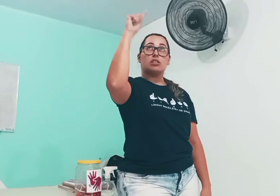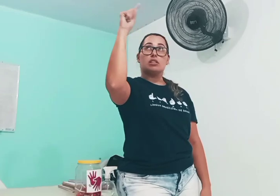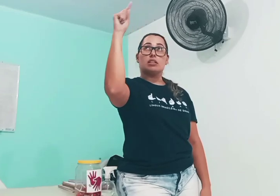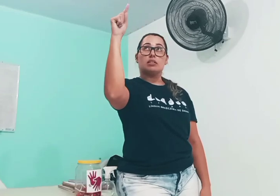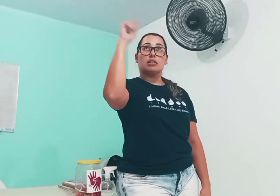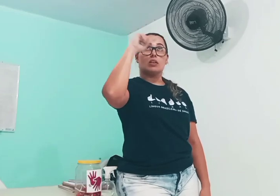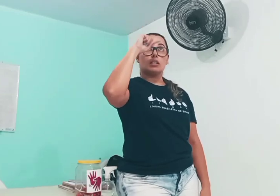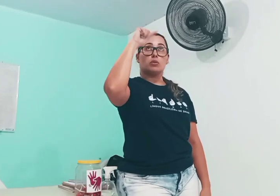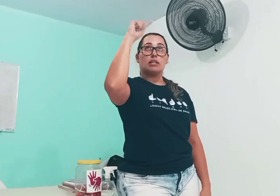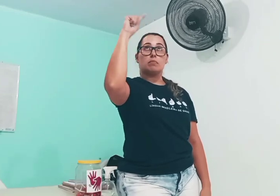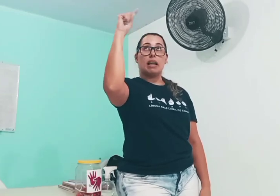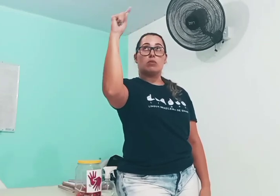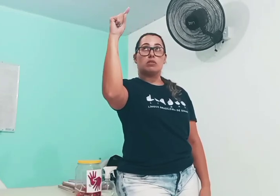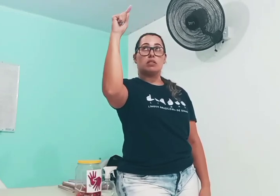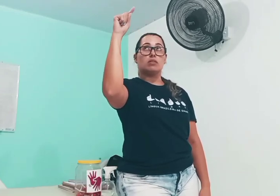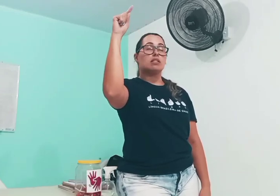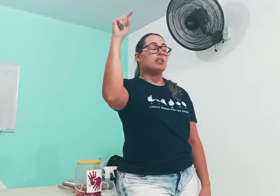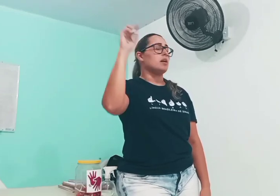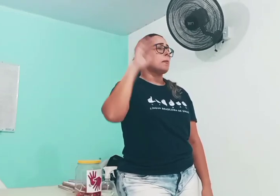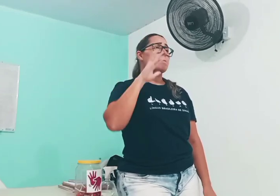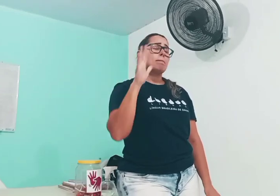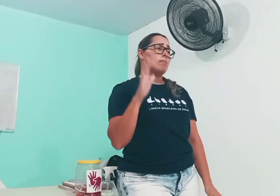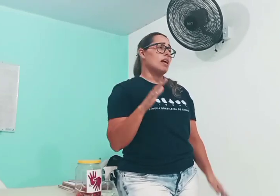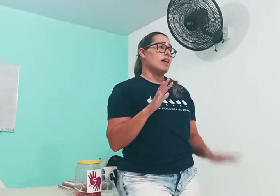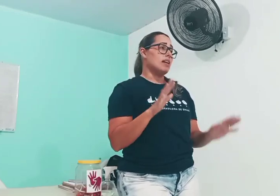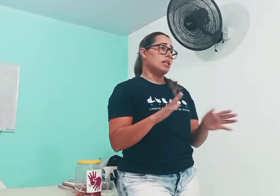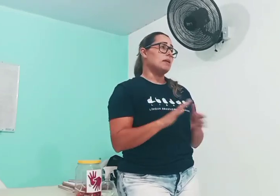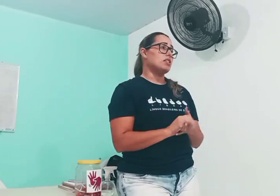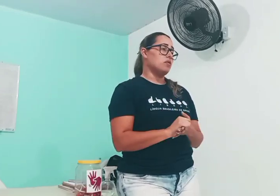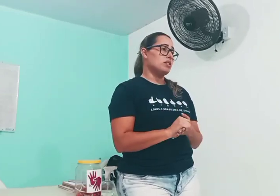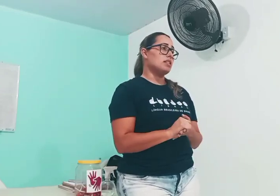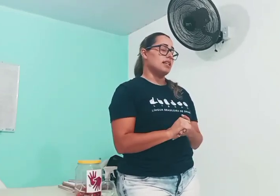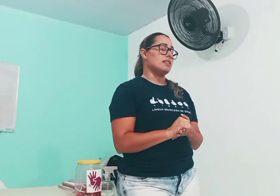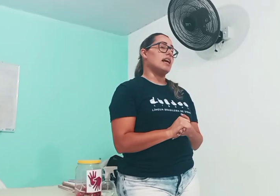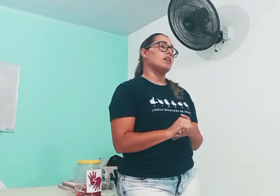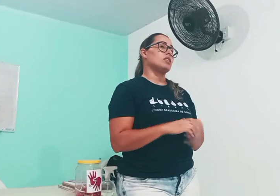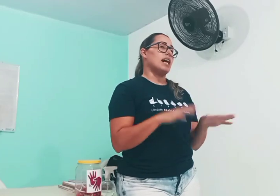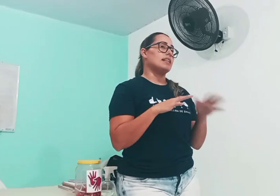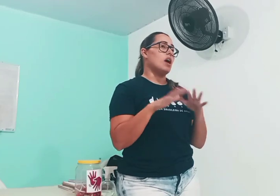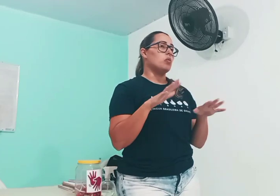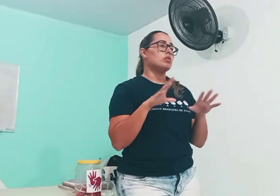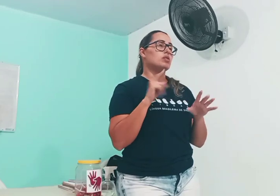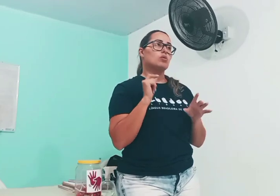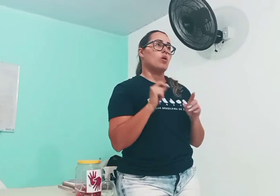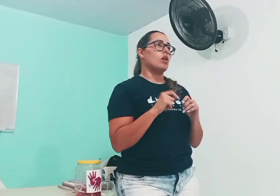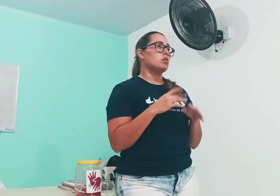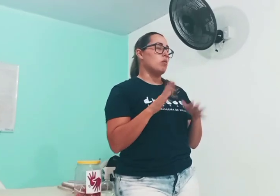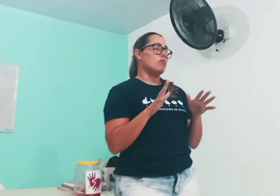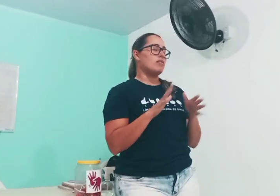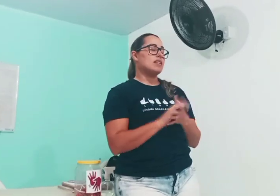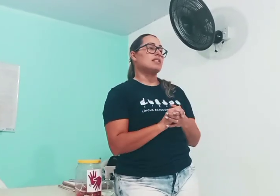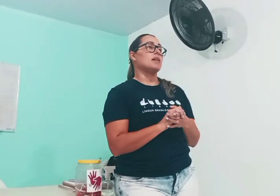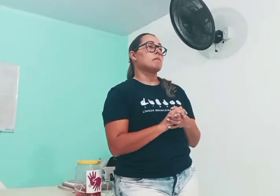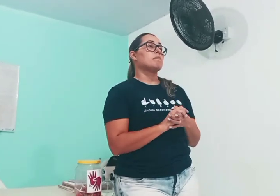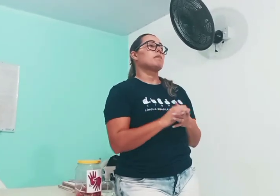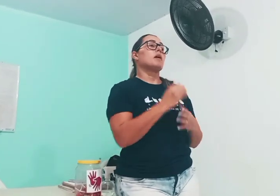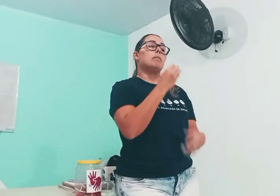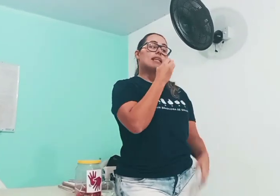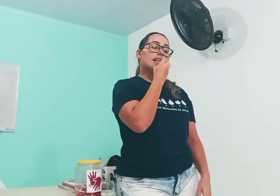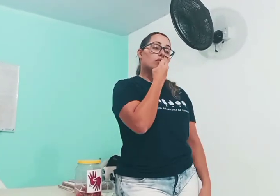setinha com esse balãozinho assim. Vai depender de vocês, né? De cada um que escolhe como vai fazer. Mas aí você